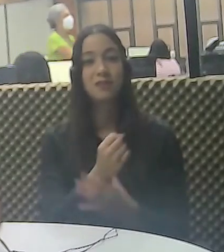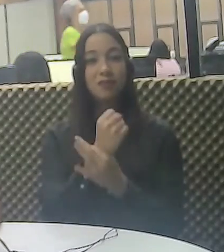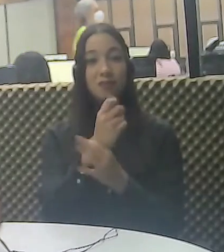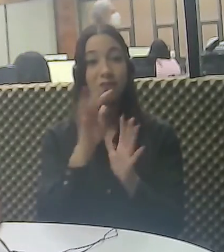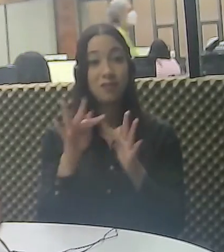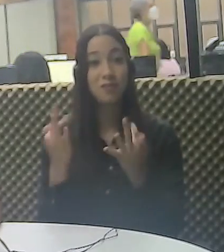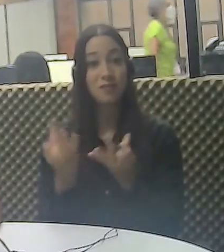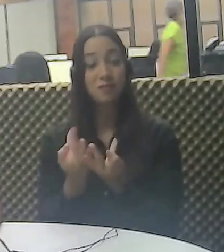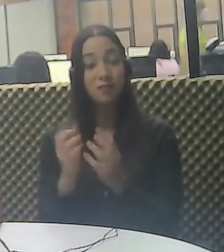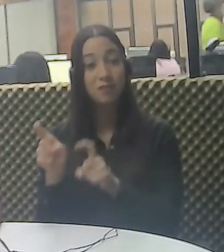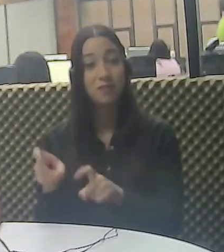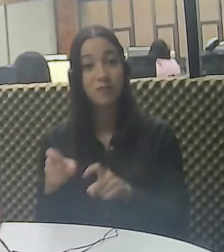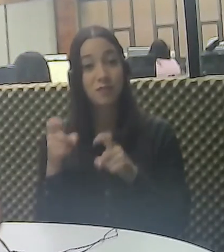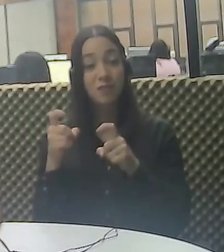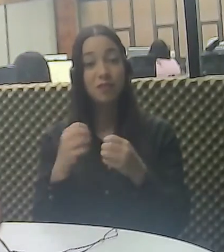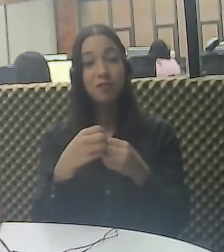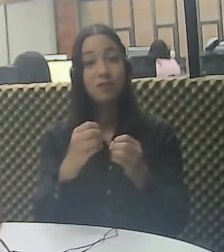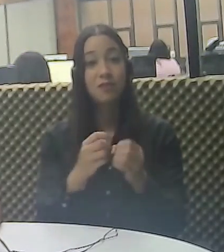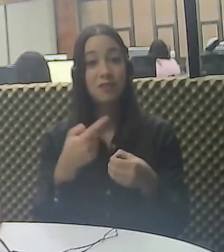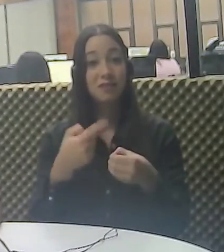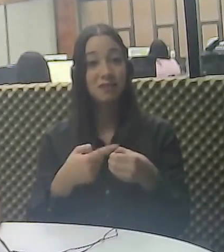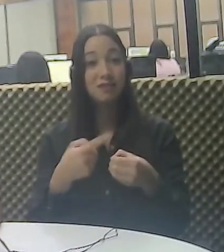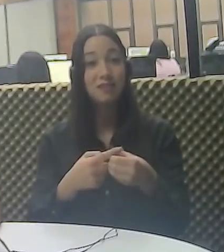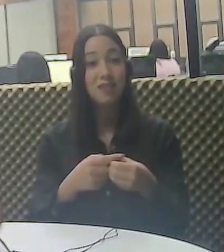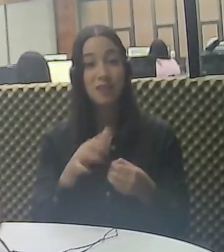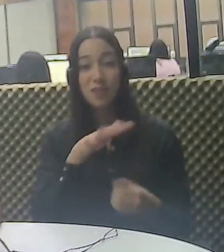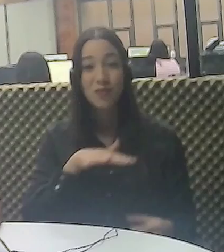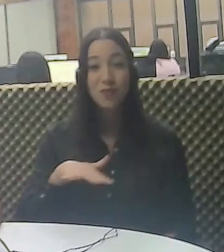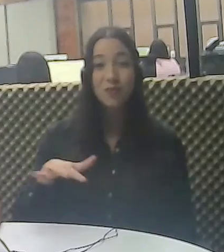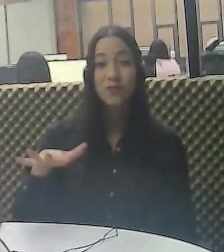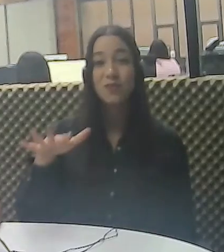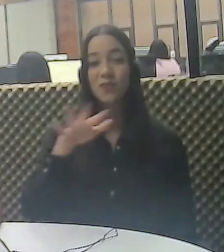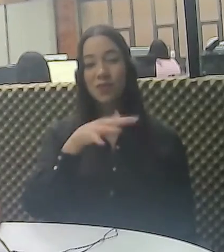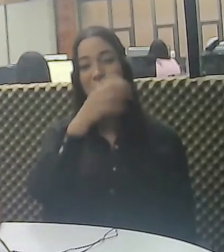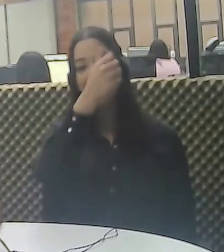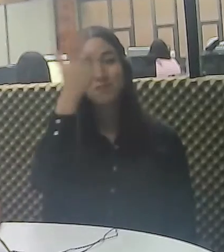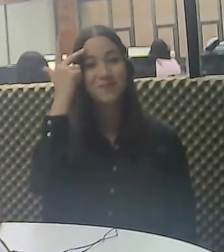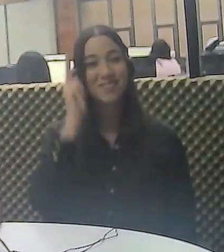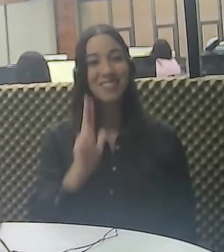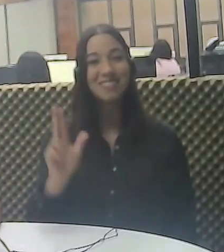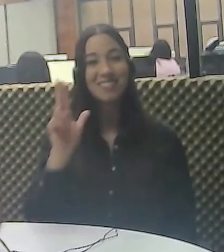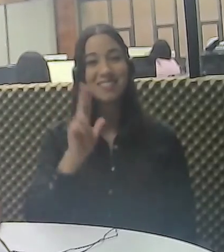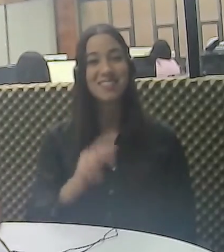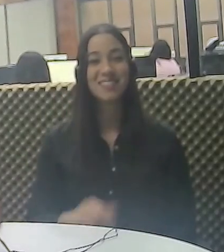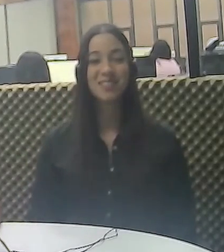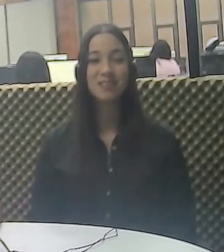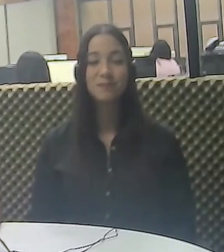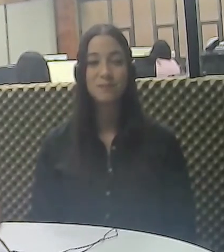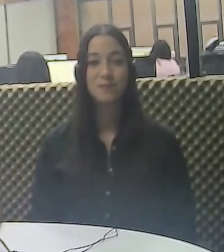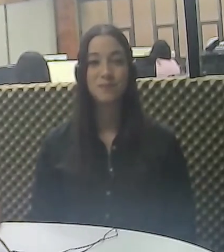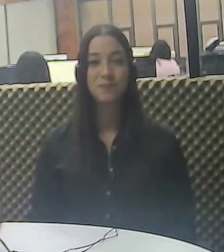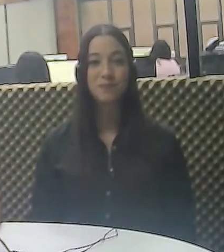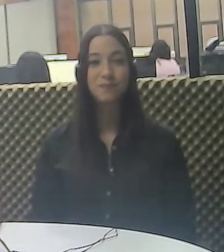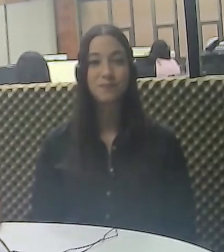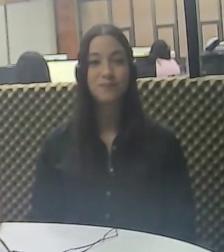para Famílias no campo nos distritos e na cidade Para toda nossa gente Prefeitura de Uberlândia